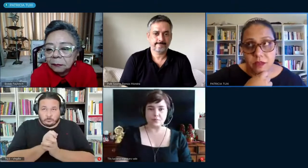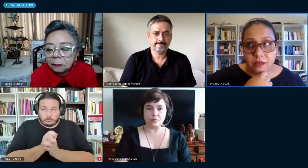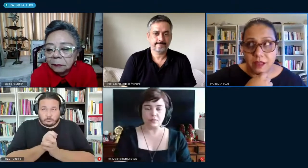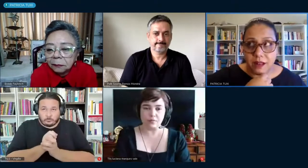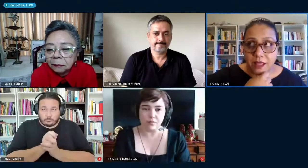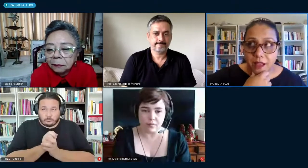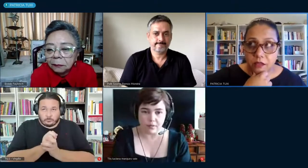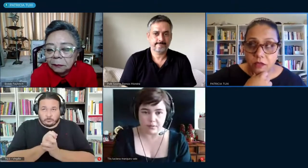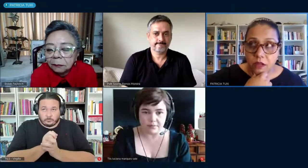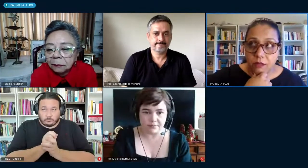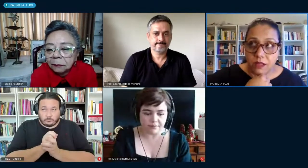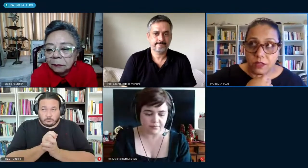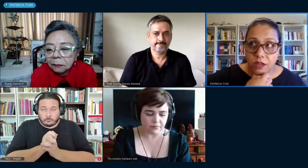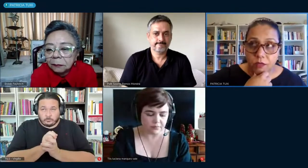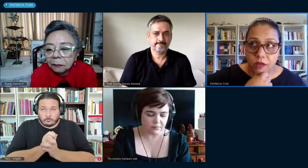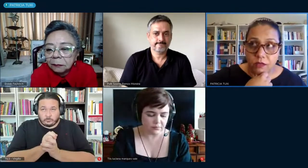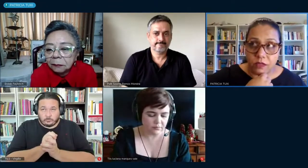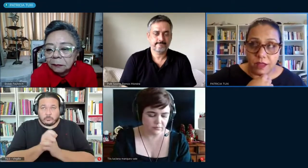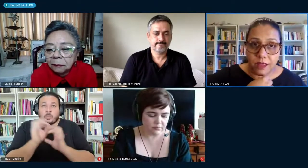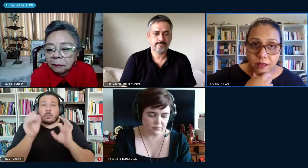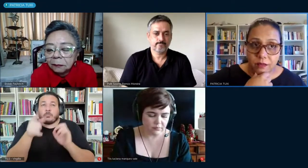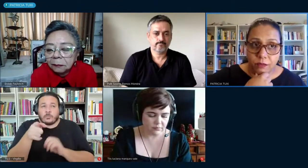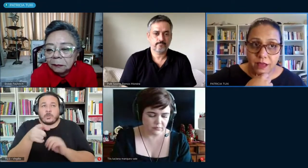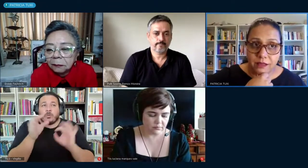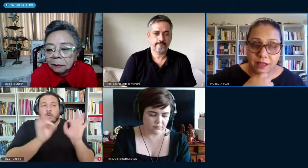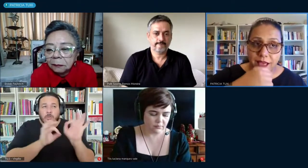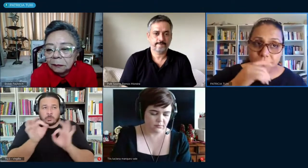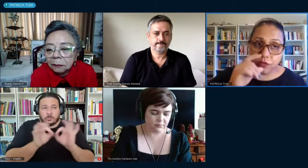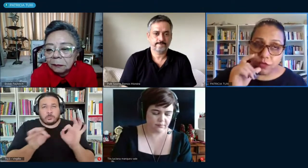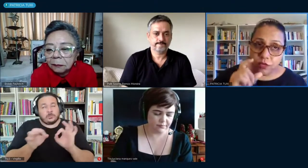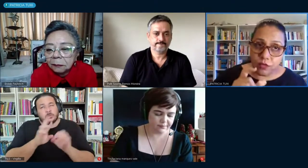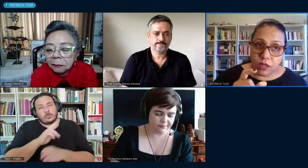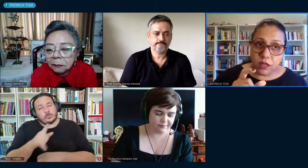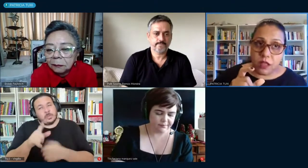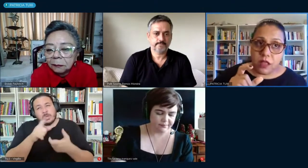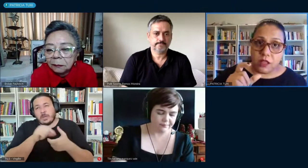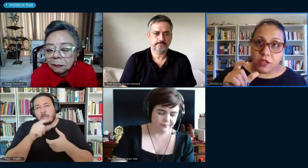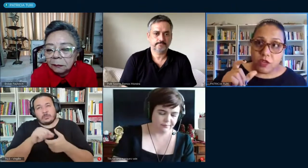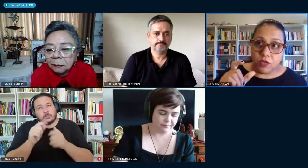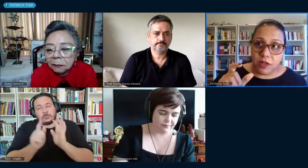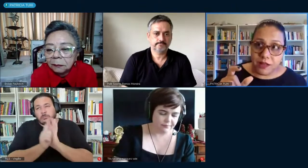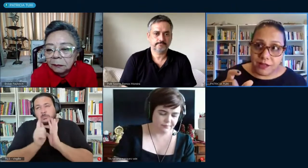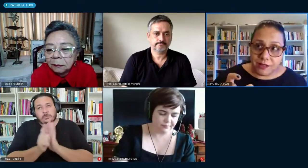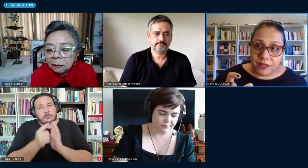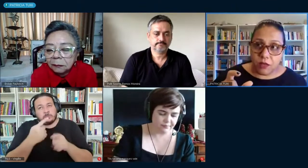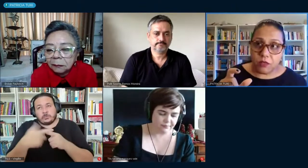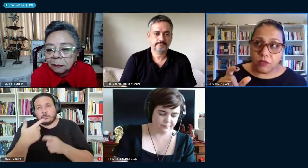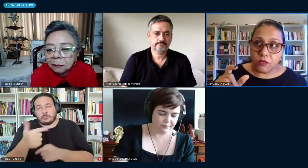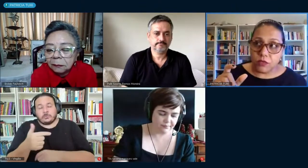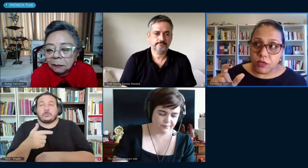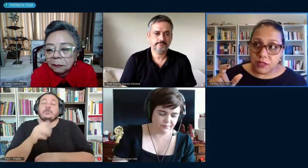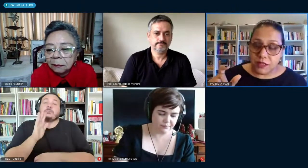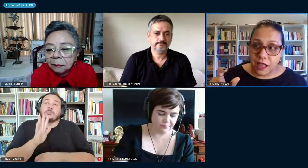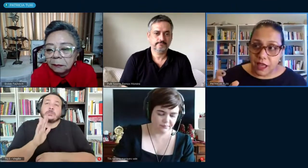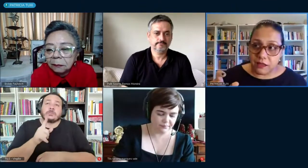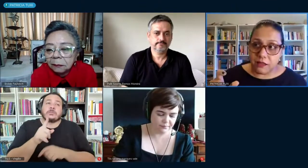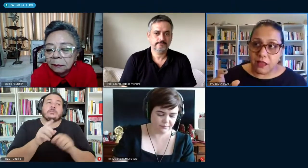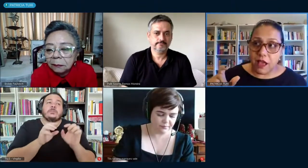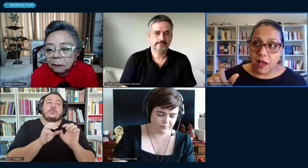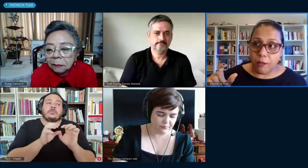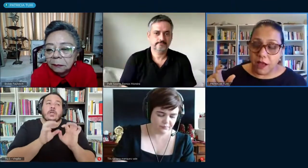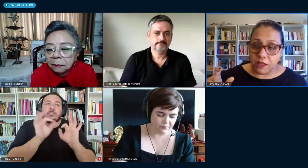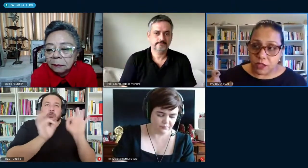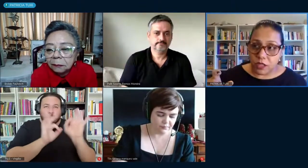não sei se é léxico, gramatical, que não tem, mas a estrutura de organização dos